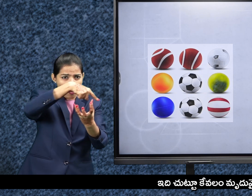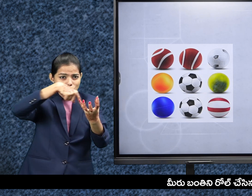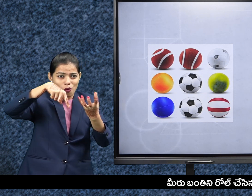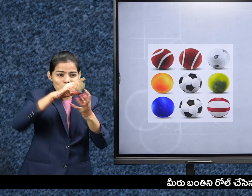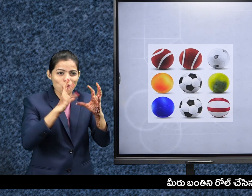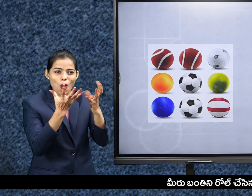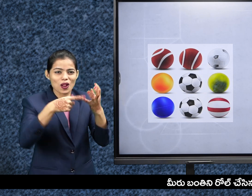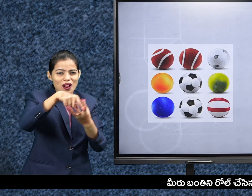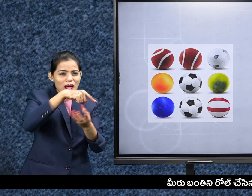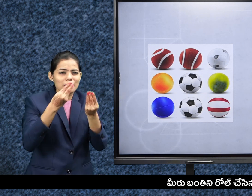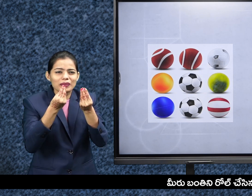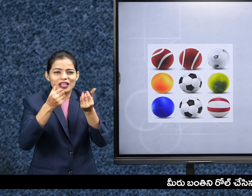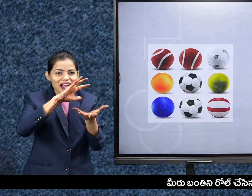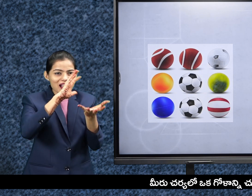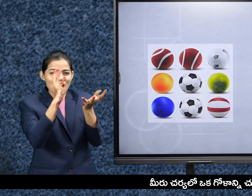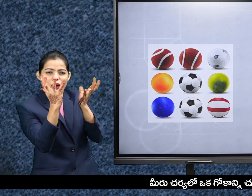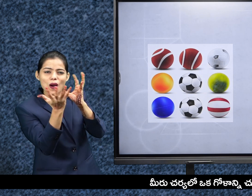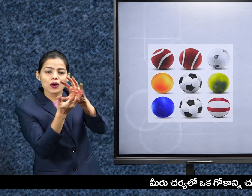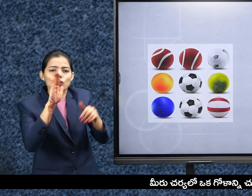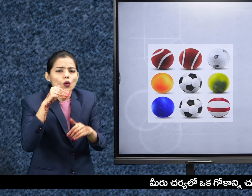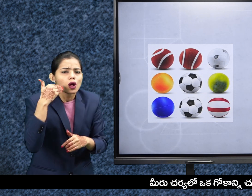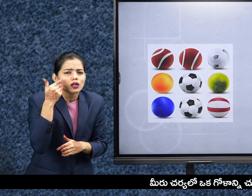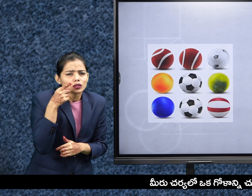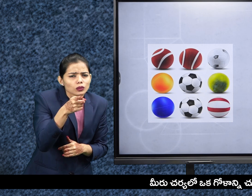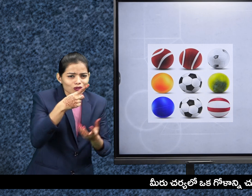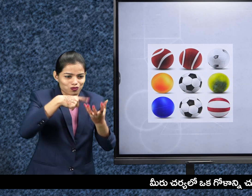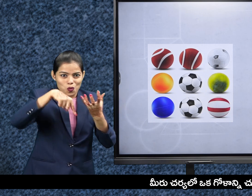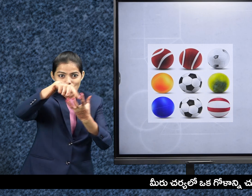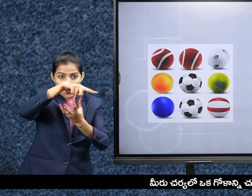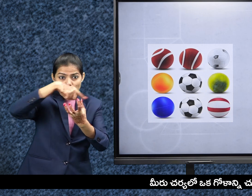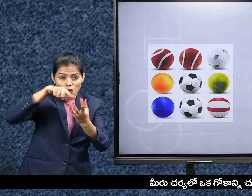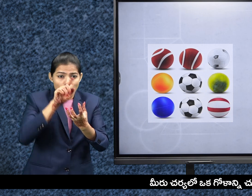మీరు బంతిని రోల్ చేసినప్పుడు మీ చర్యల్లో ఒక గోళాన్ని చూస్తున్నారు.